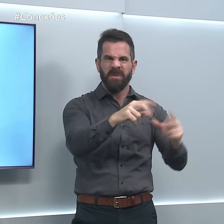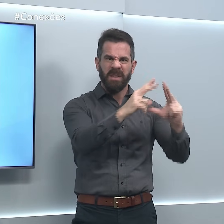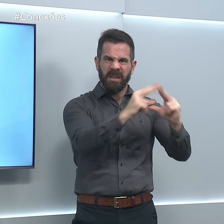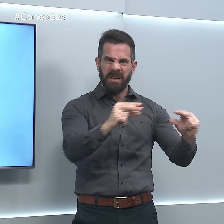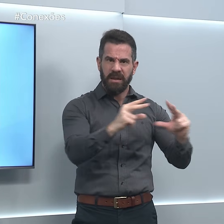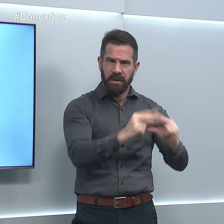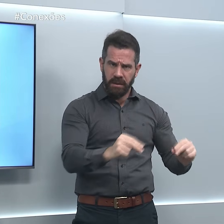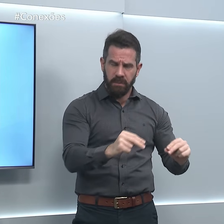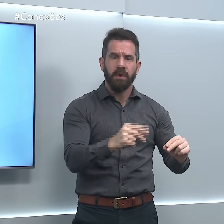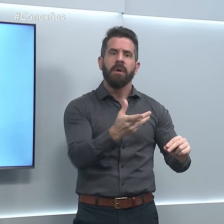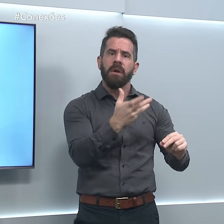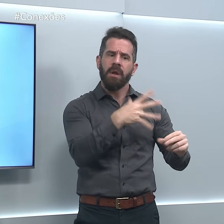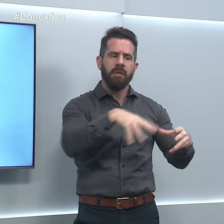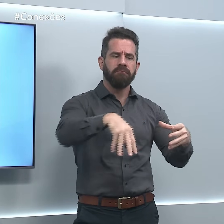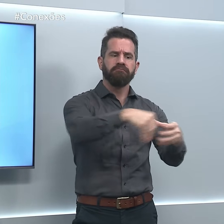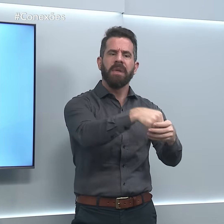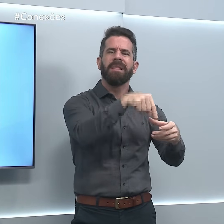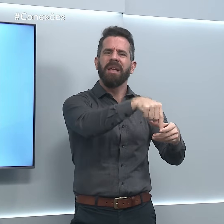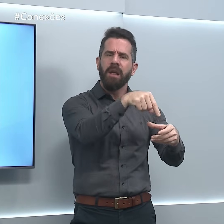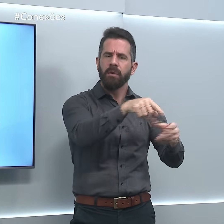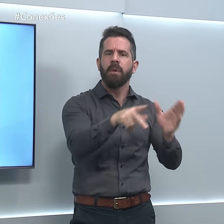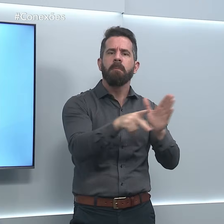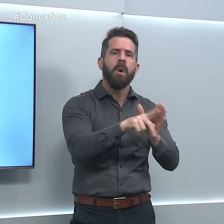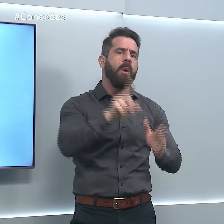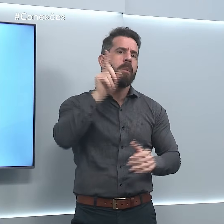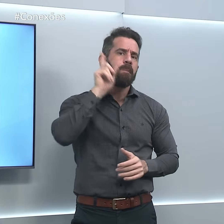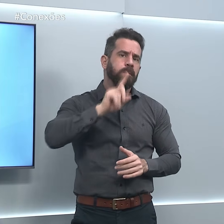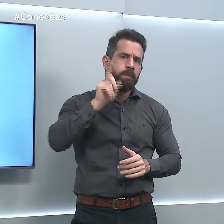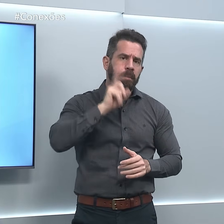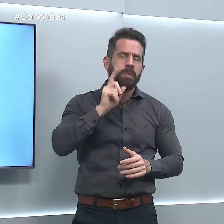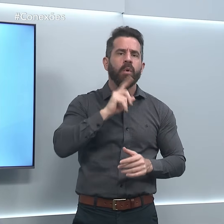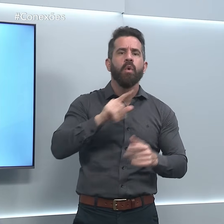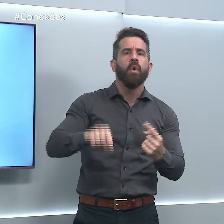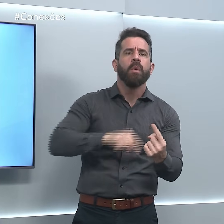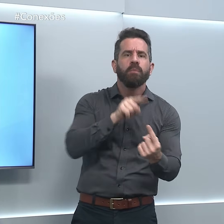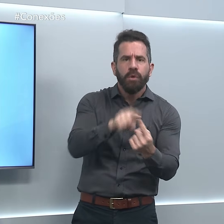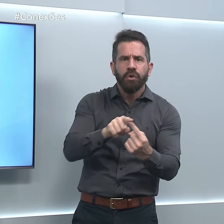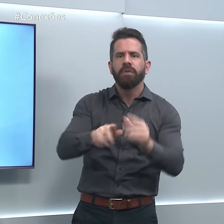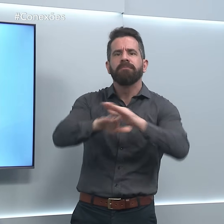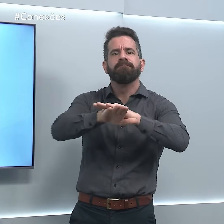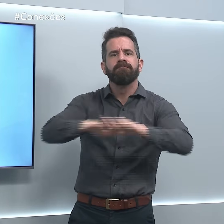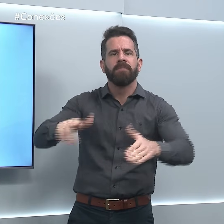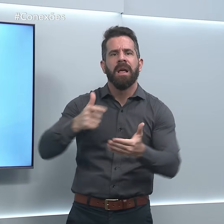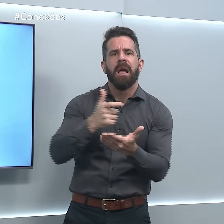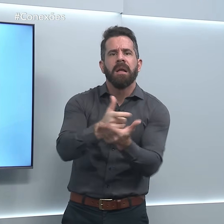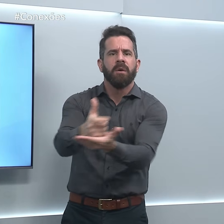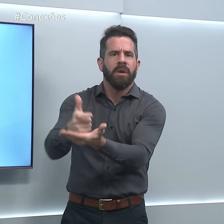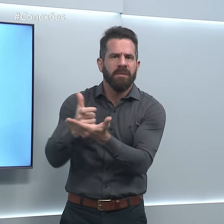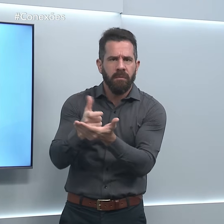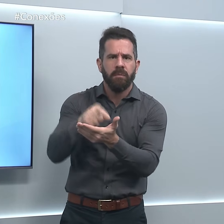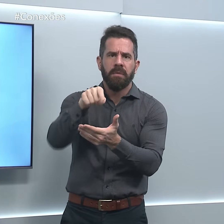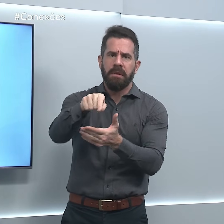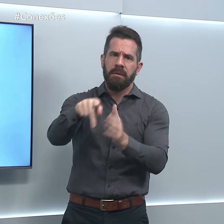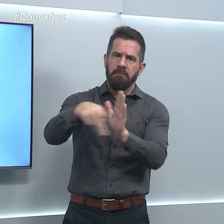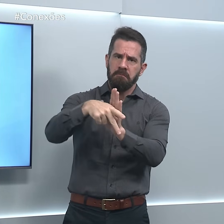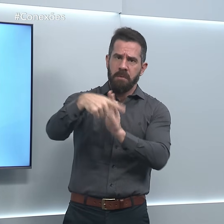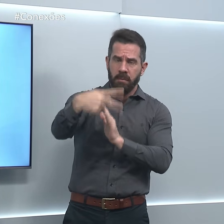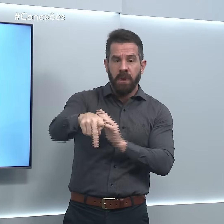estrutura estadunidense destinada a desarmar o Hezbollah e outras facções armadas